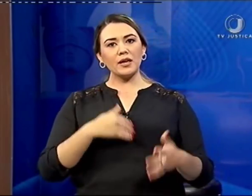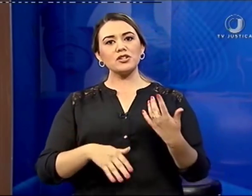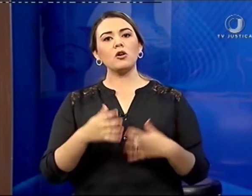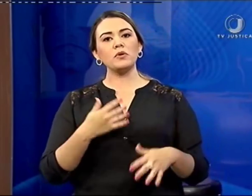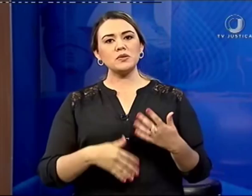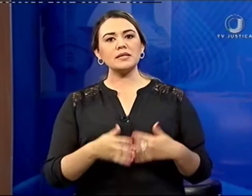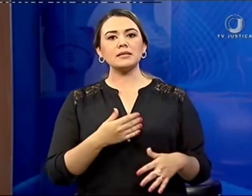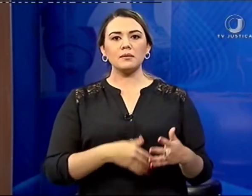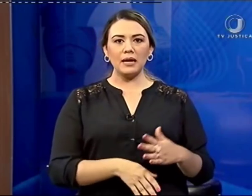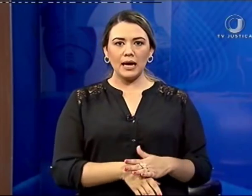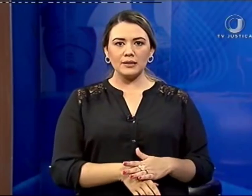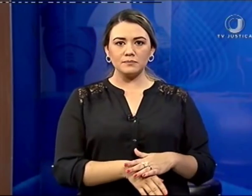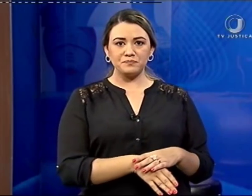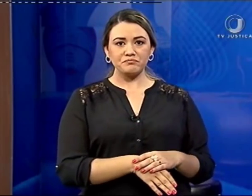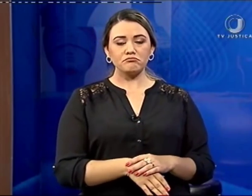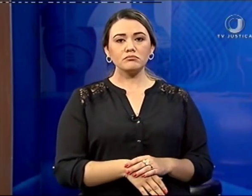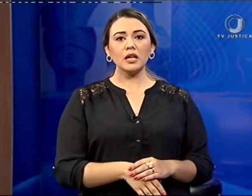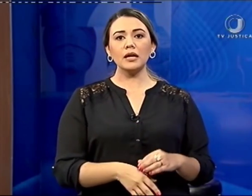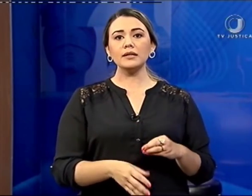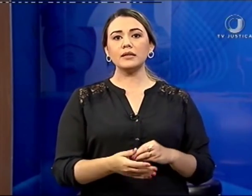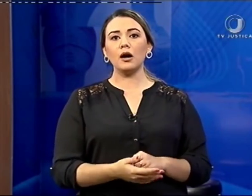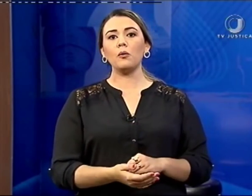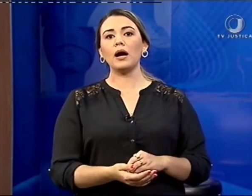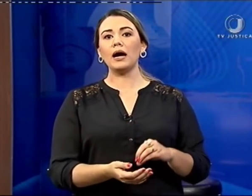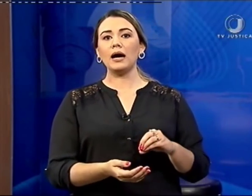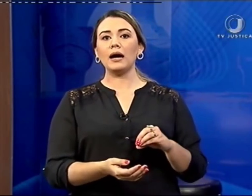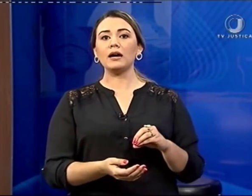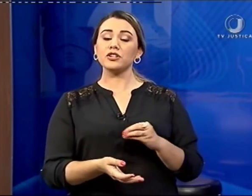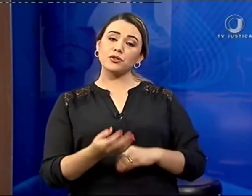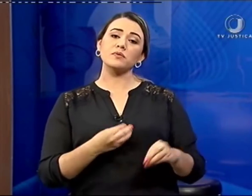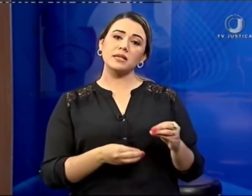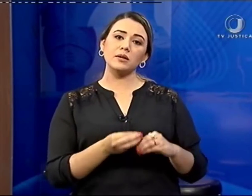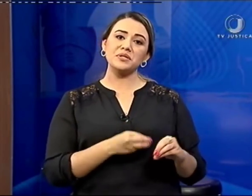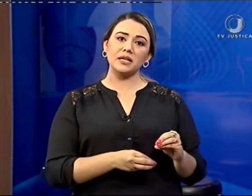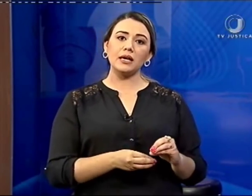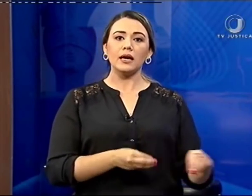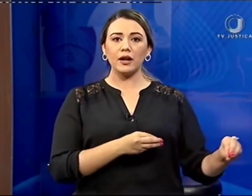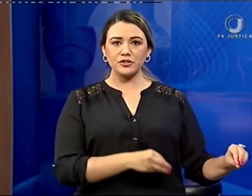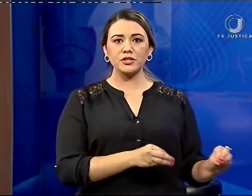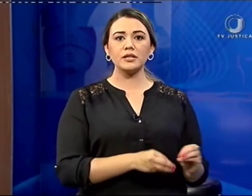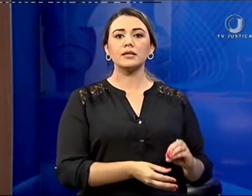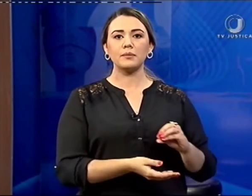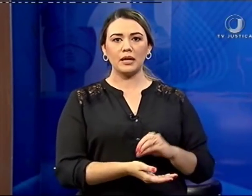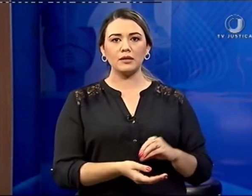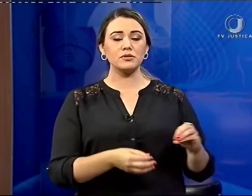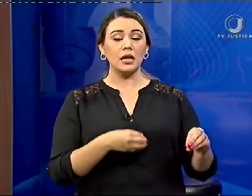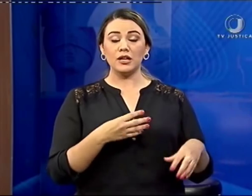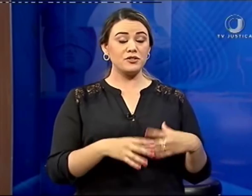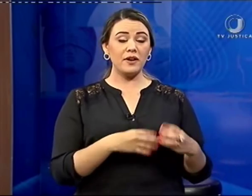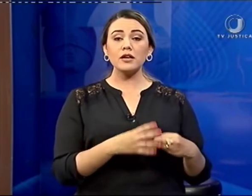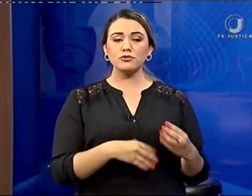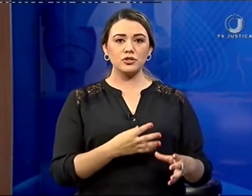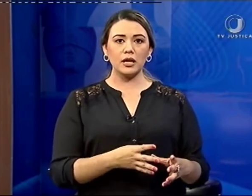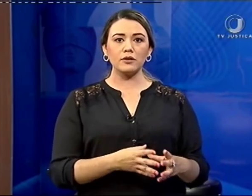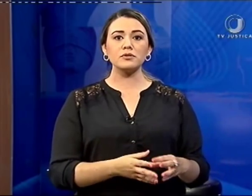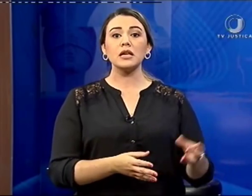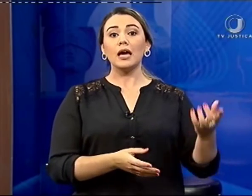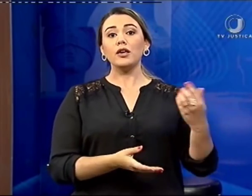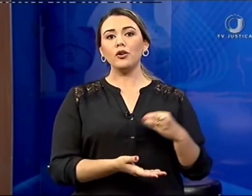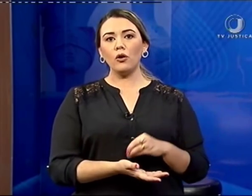já começou a ser trabalhada. Então, a gente conseguiu, sim, garantir determinados diversos direitos e